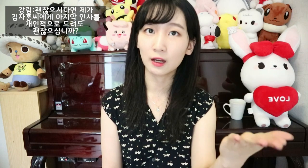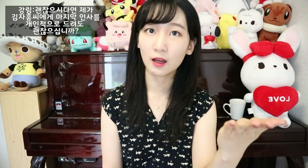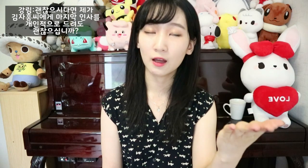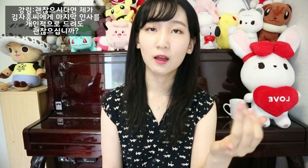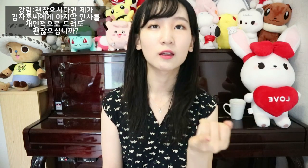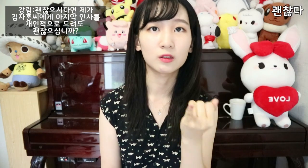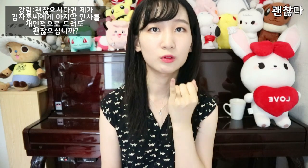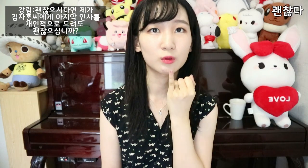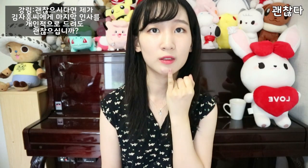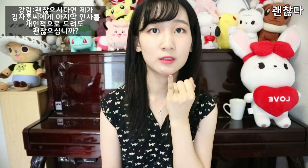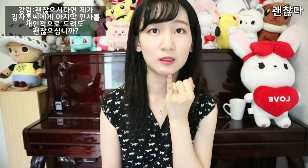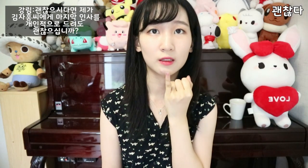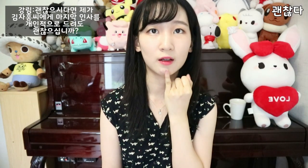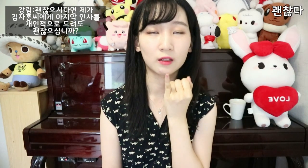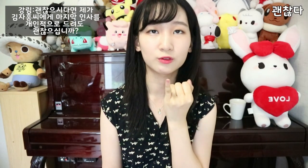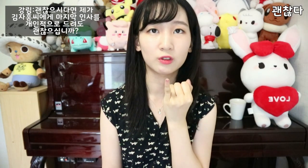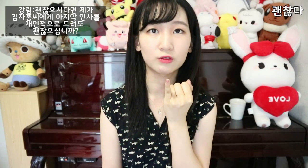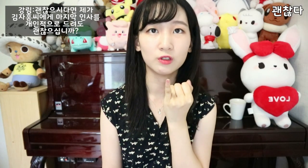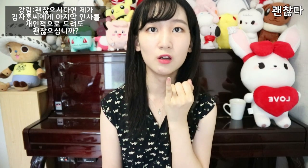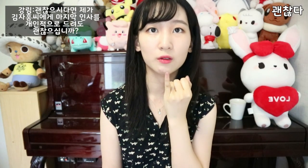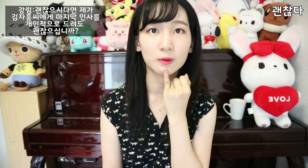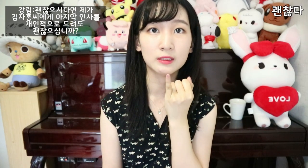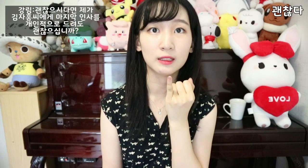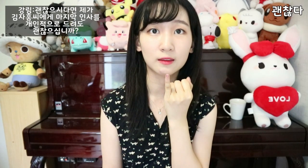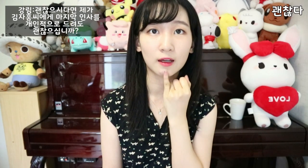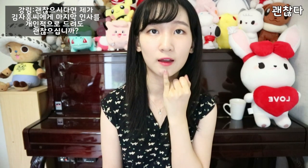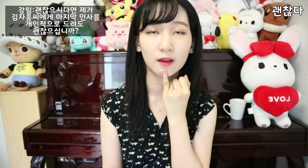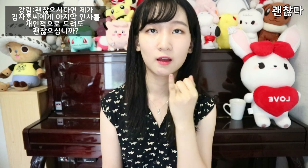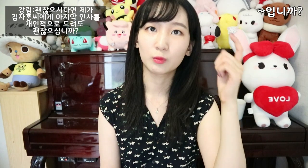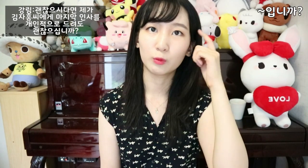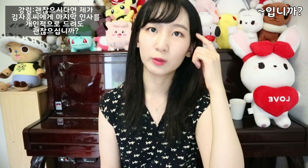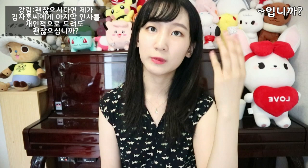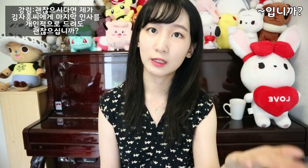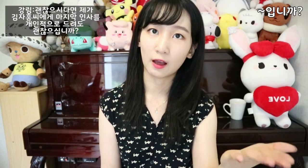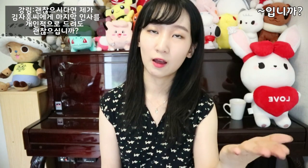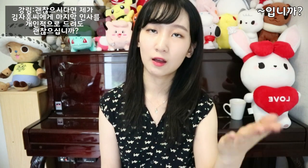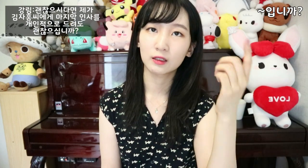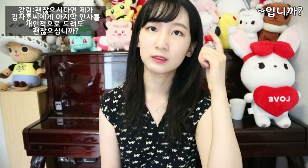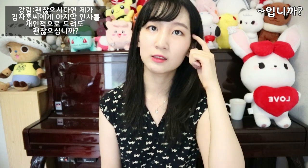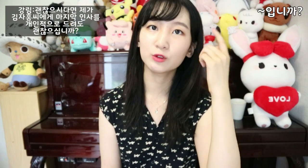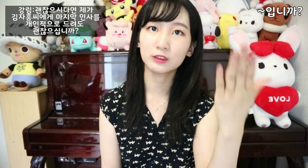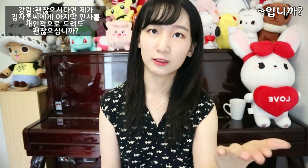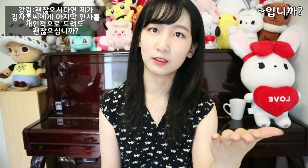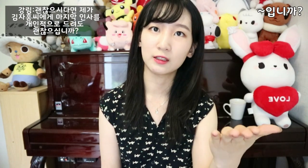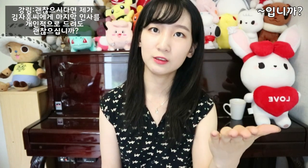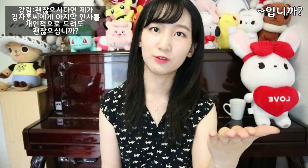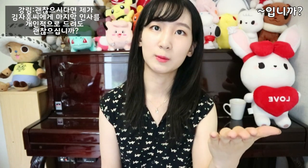괜찮으시겠습니까? 이거는 괜찮다라는 수화고요. 괜찮다. 뭐뭐입니까? 의문을 나타내는